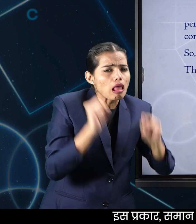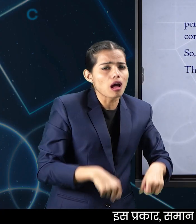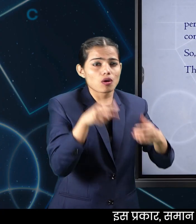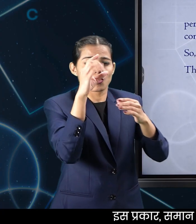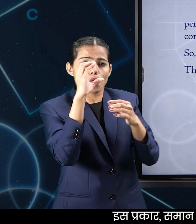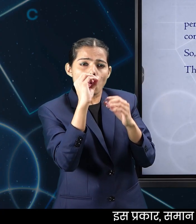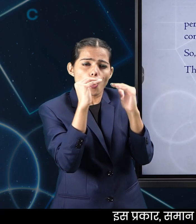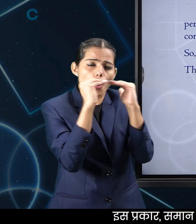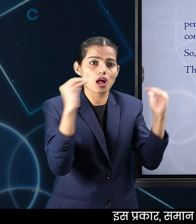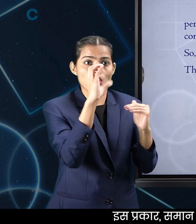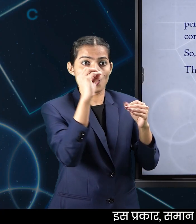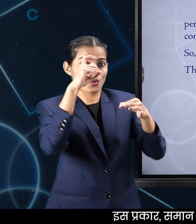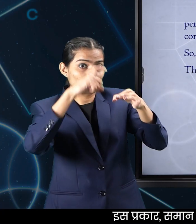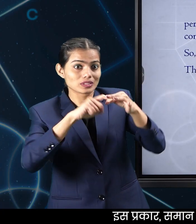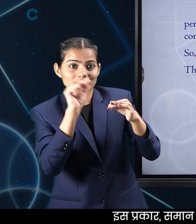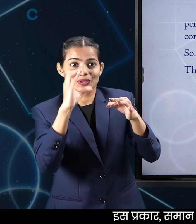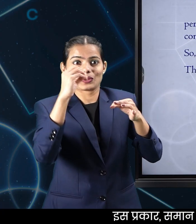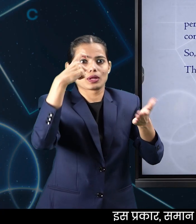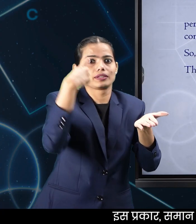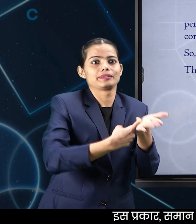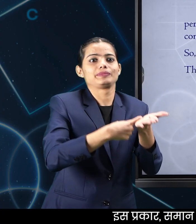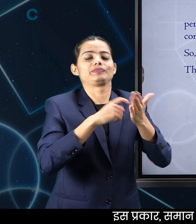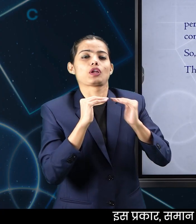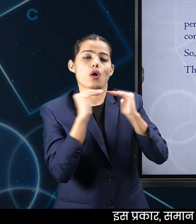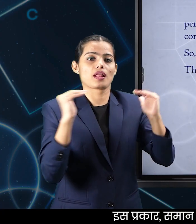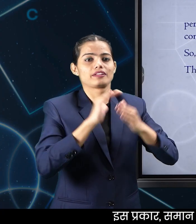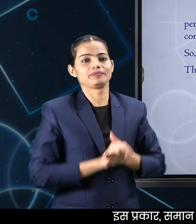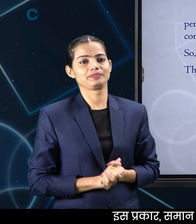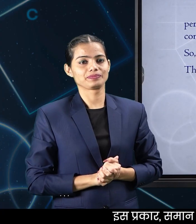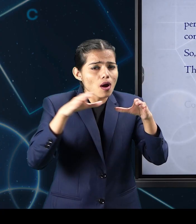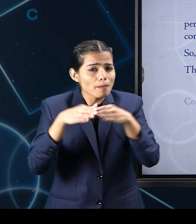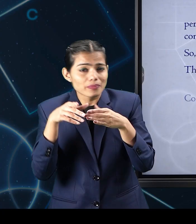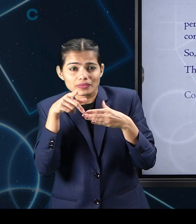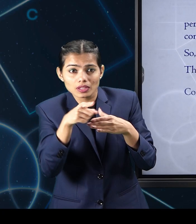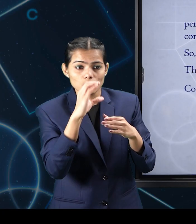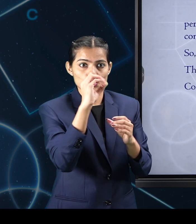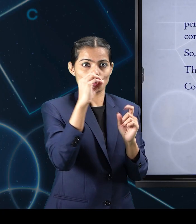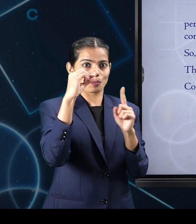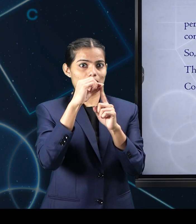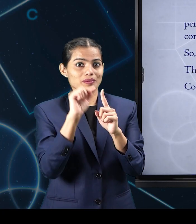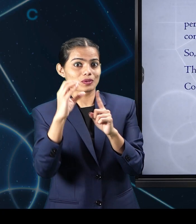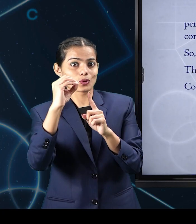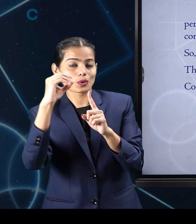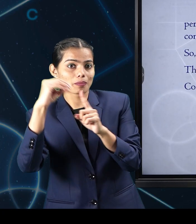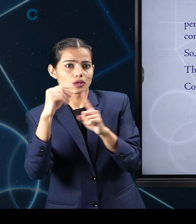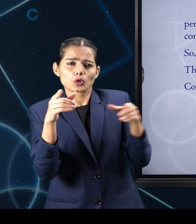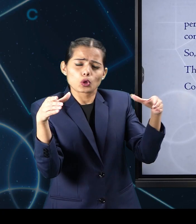OR लिख सकते हैं। सामान्य पक्ष OP इज इक्वल